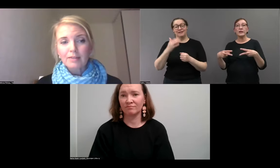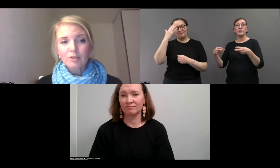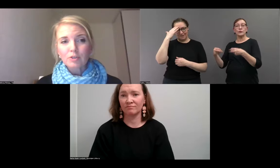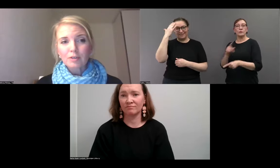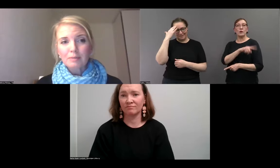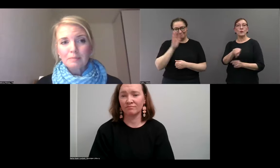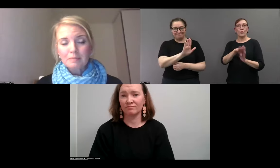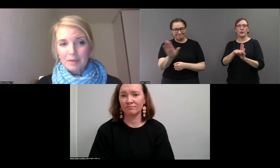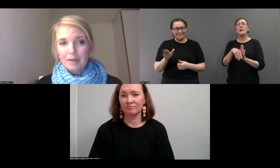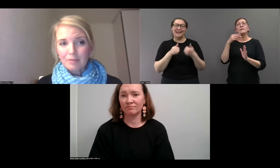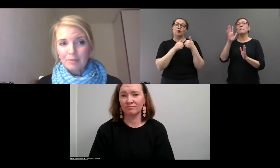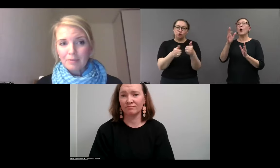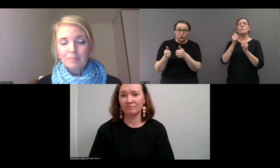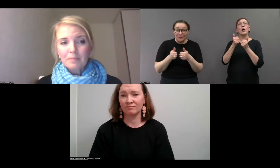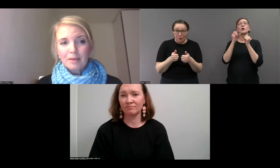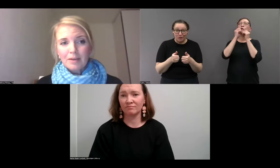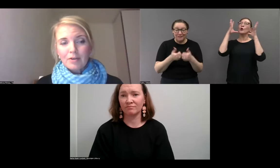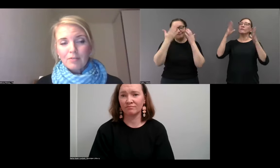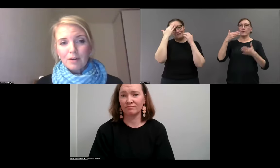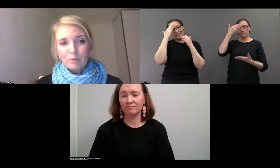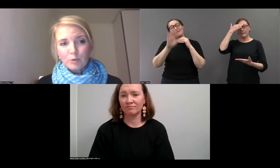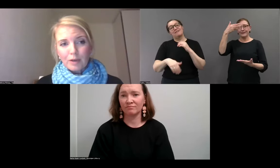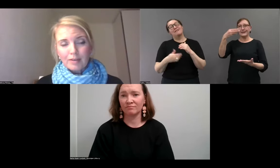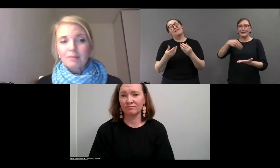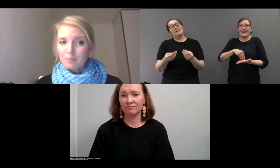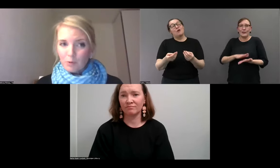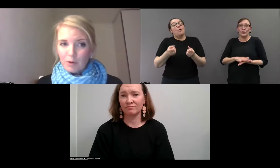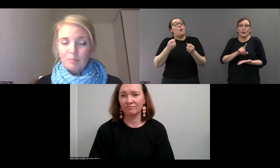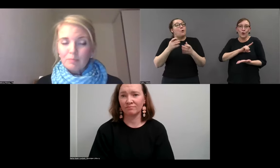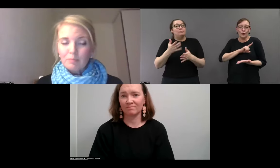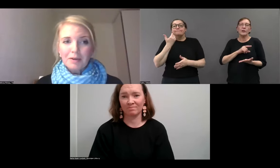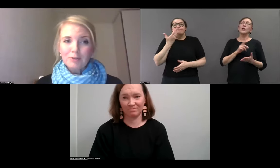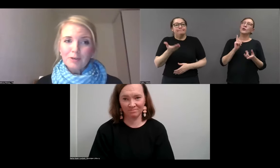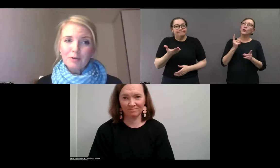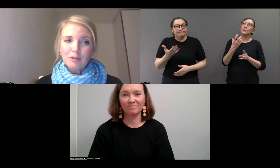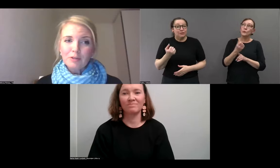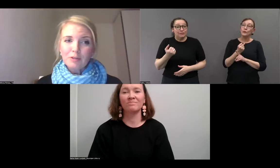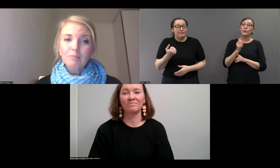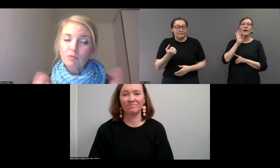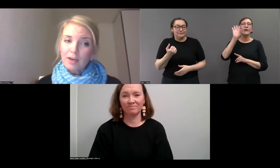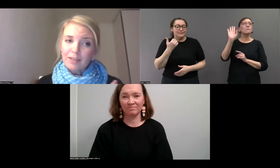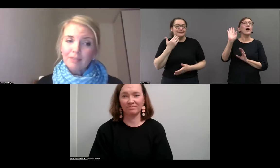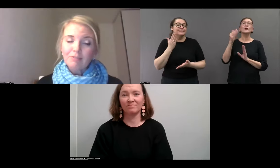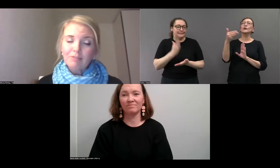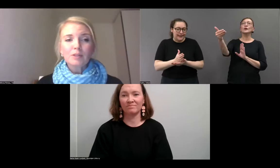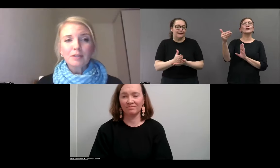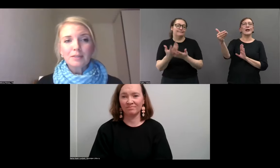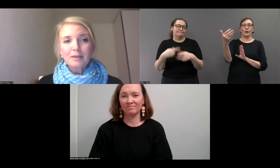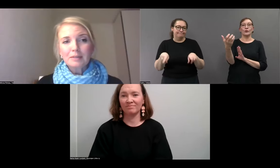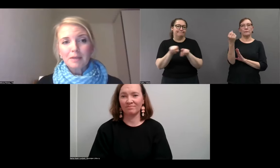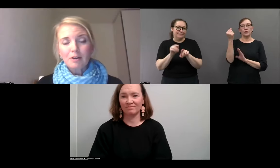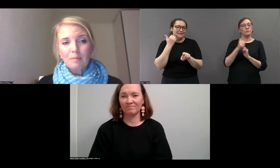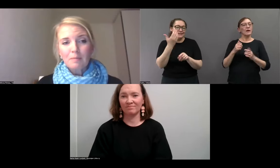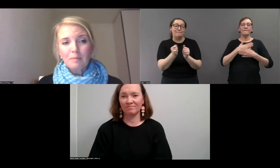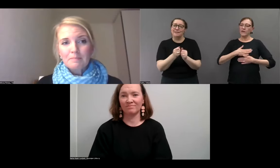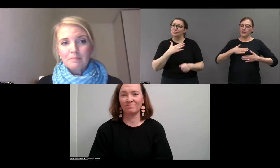meillä tiedossa, ja mikäli vaan pystytään, ja kyllä pystytäänkin jossain kohtaa se laittamaan, mutta valitettavasti en voi tietää,